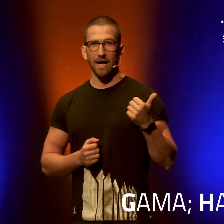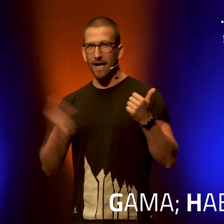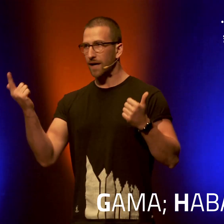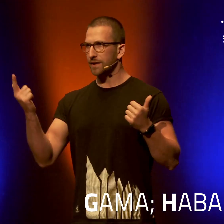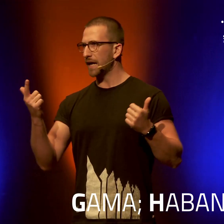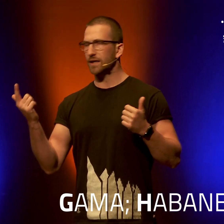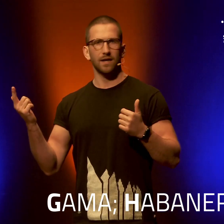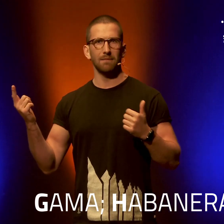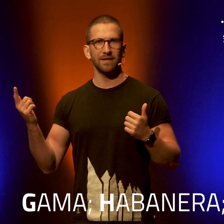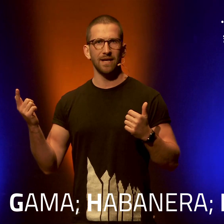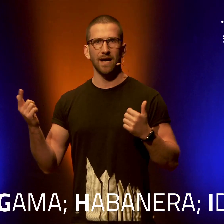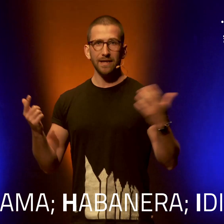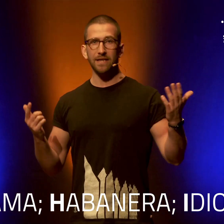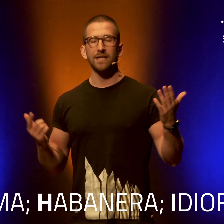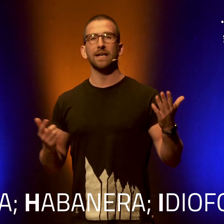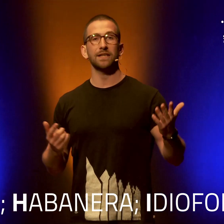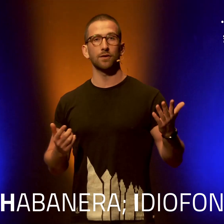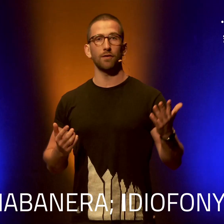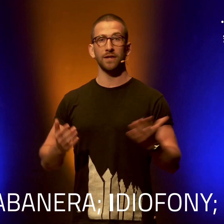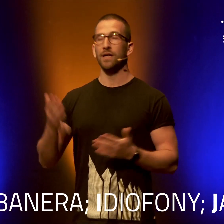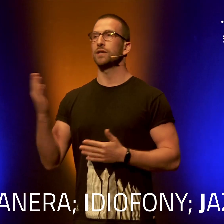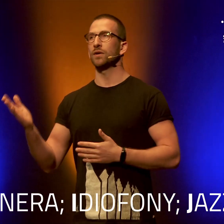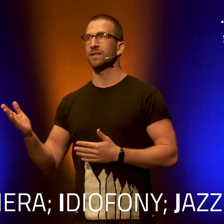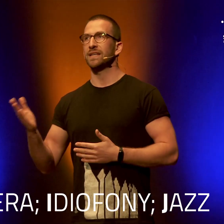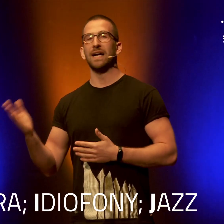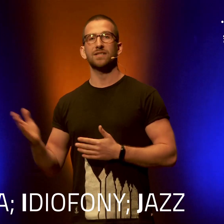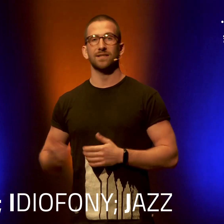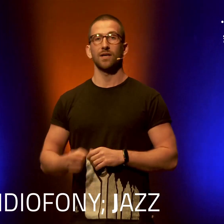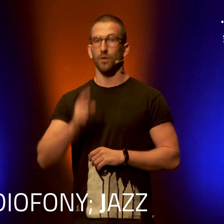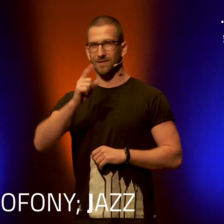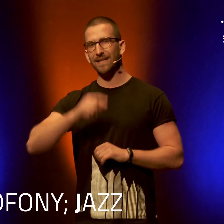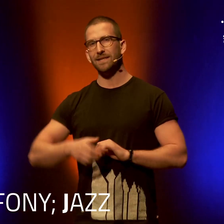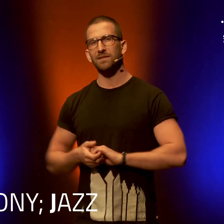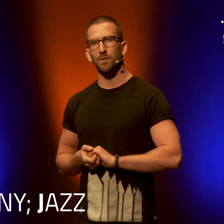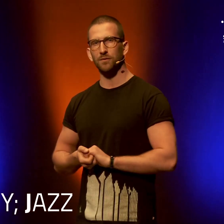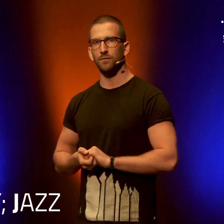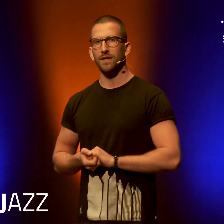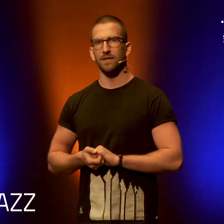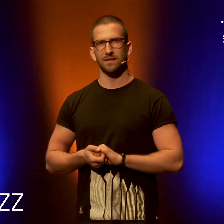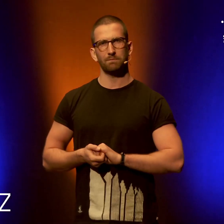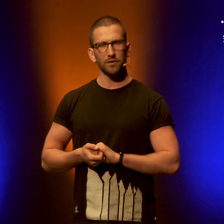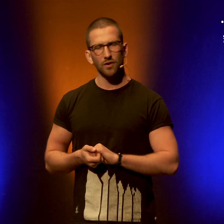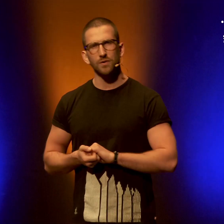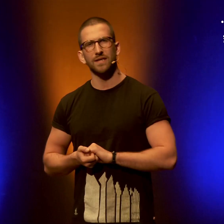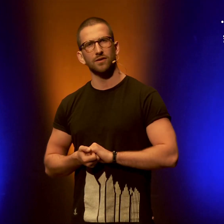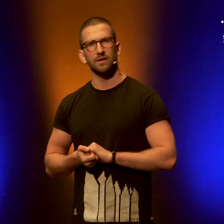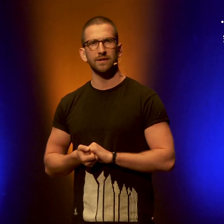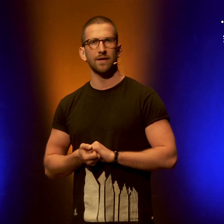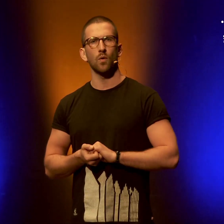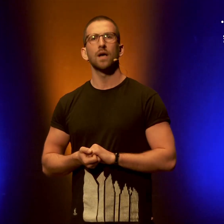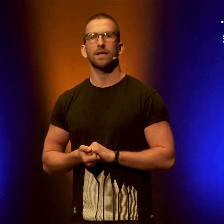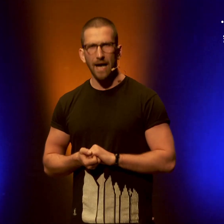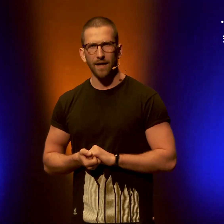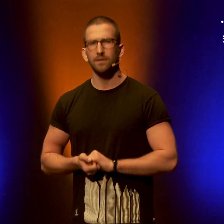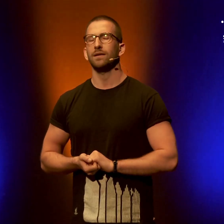gamma, H jak habanera, I jak idiofony, J jak jazz. Ostatnim z portów jest port oznaczony